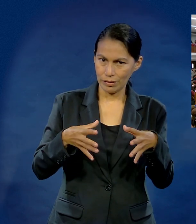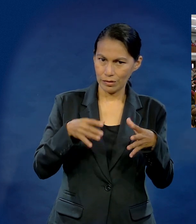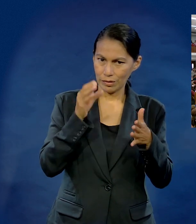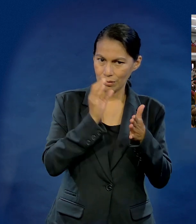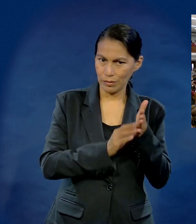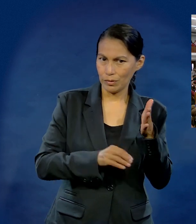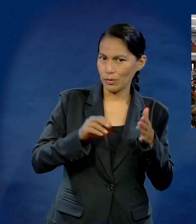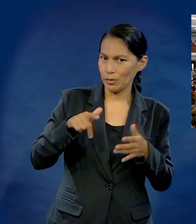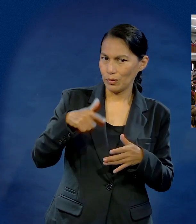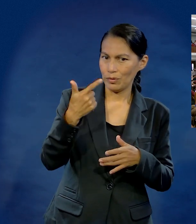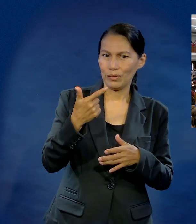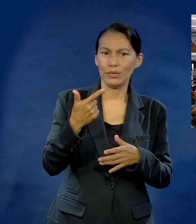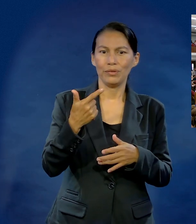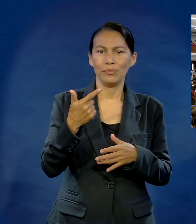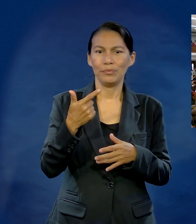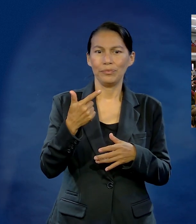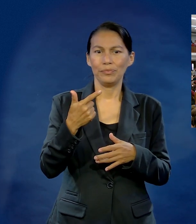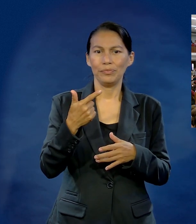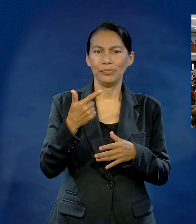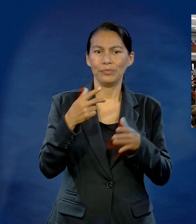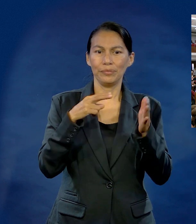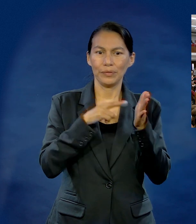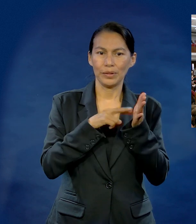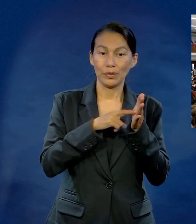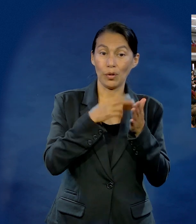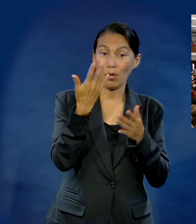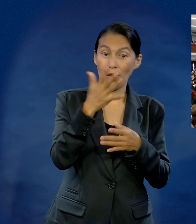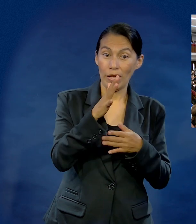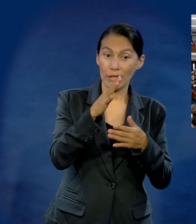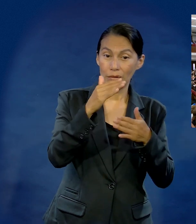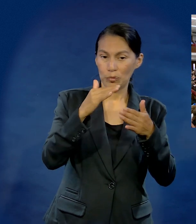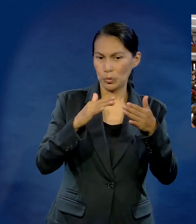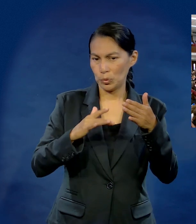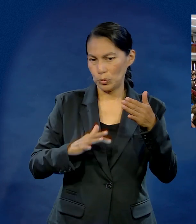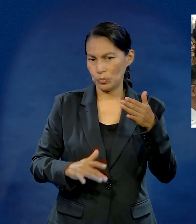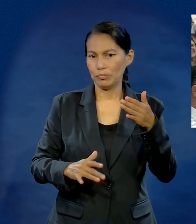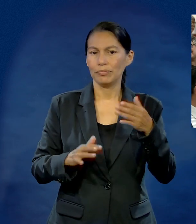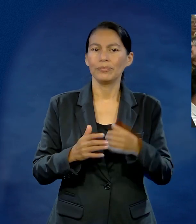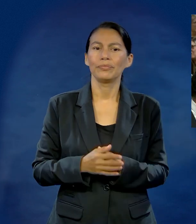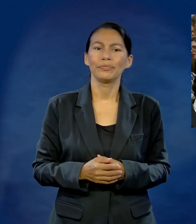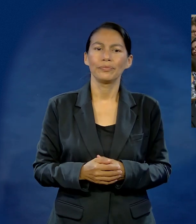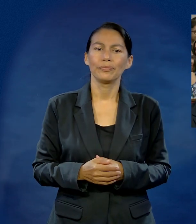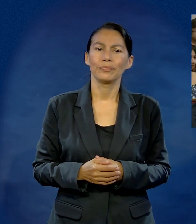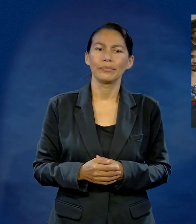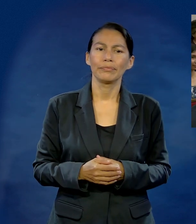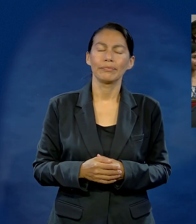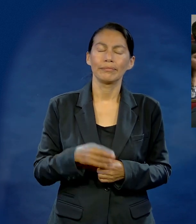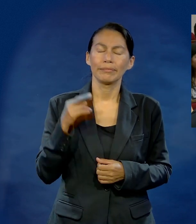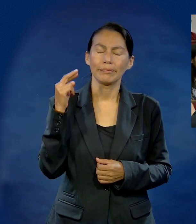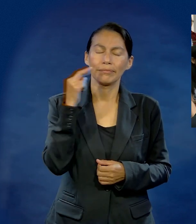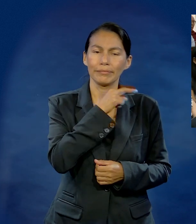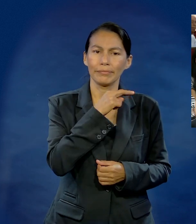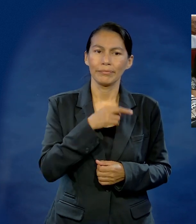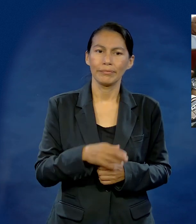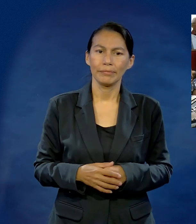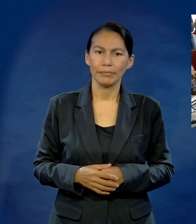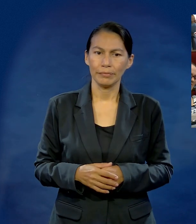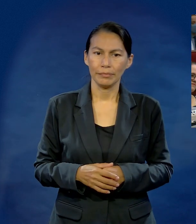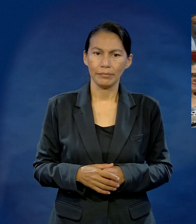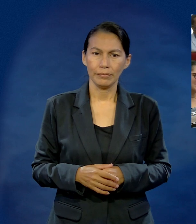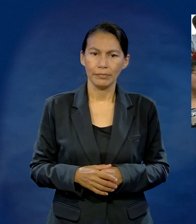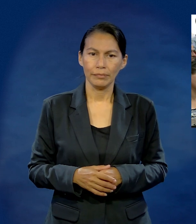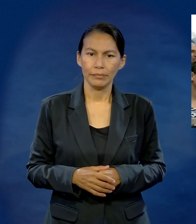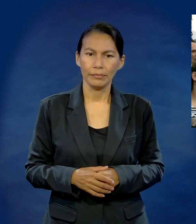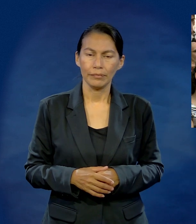Y el de al lado, dígale, y tú también. Y ahí nomás la dejamos para no meternos en más problemas con la